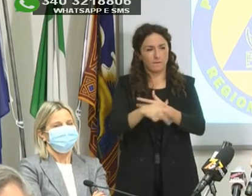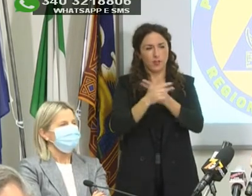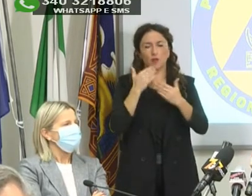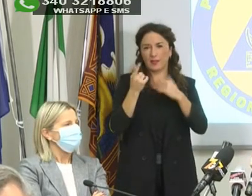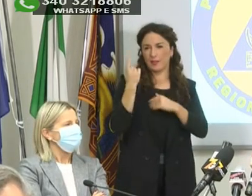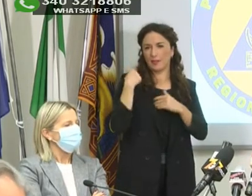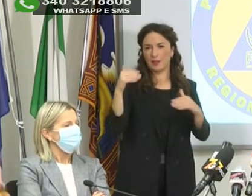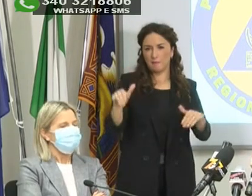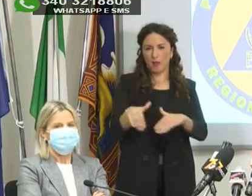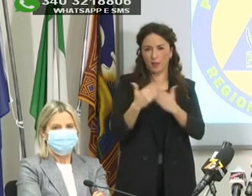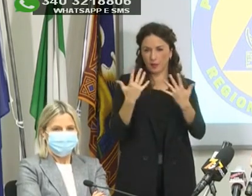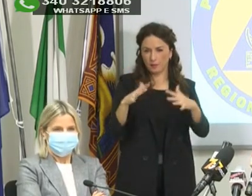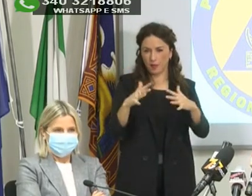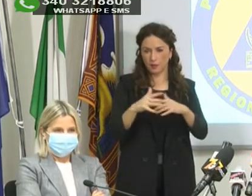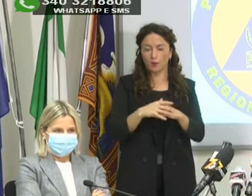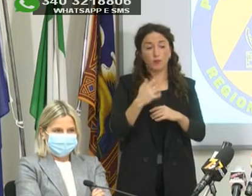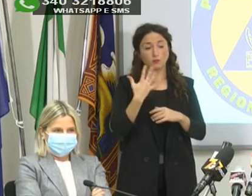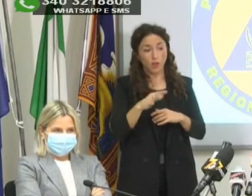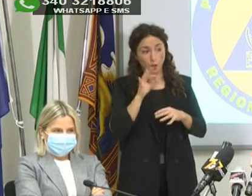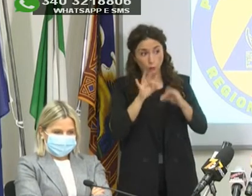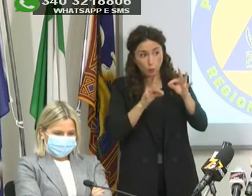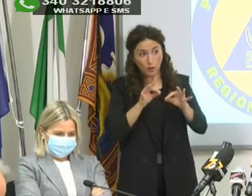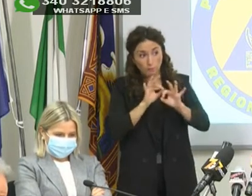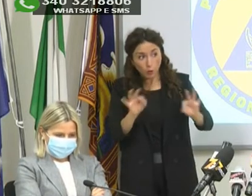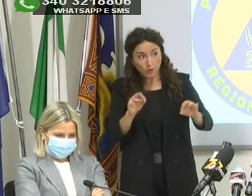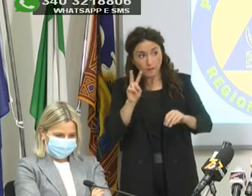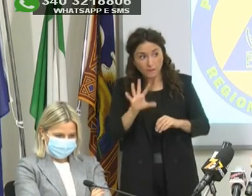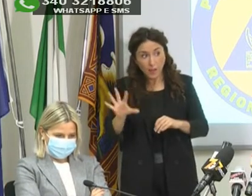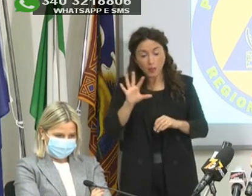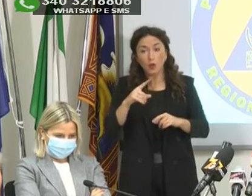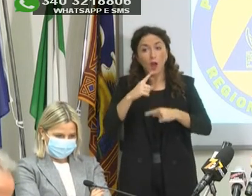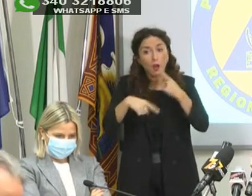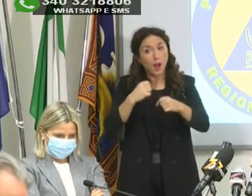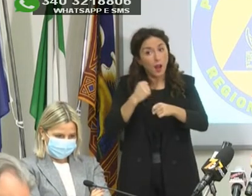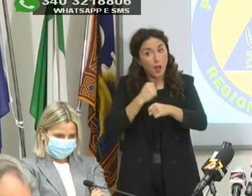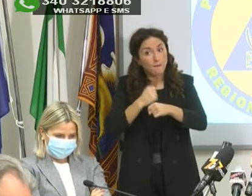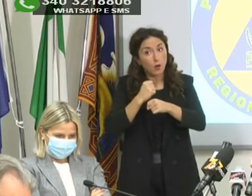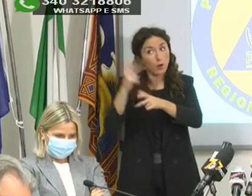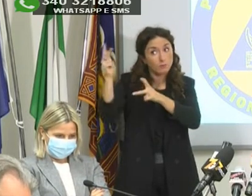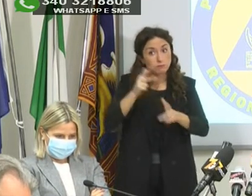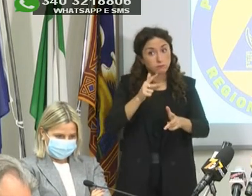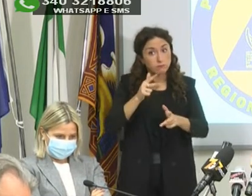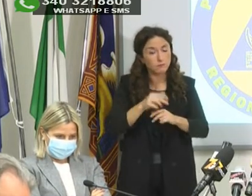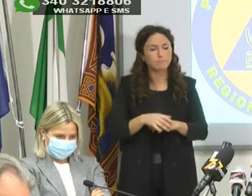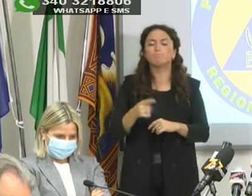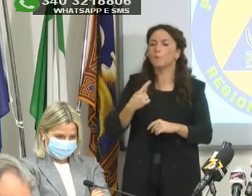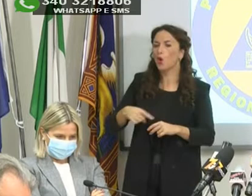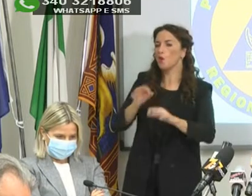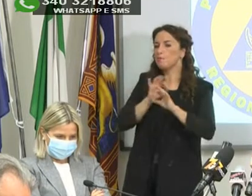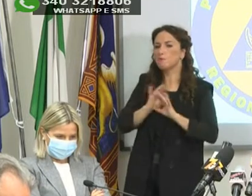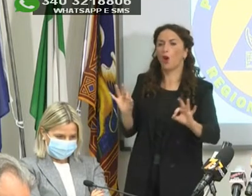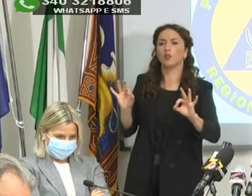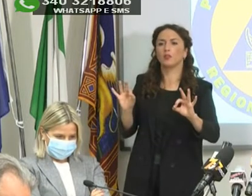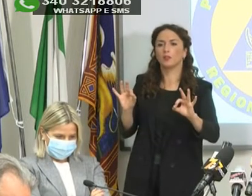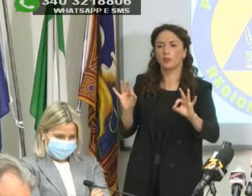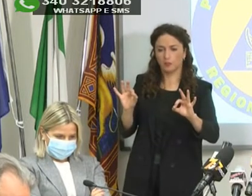ieri mattina. Questo tipo di cura è già operativa in Veneto? No. Sta lavorando per portarla? No, noi siamo pronti, diciamo